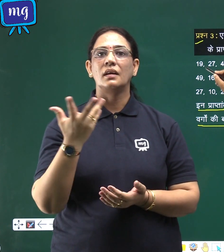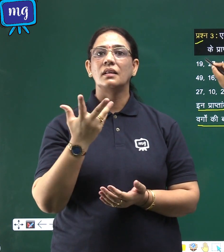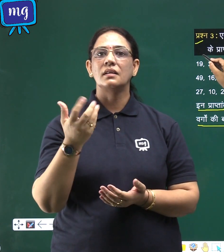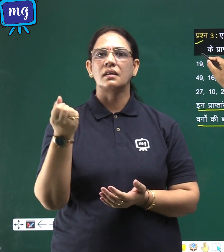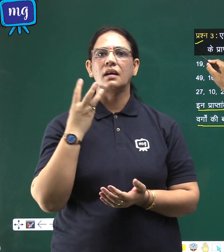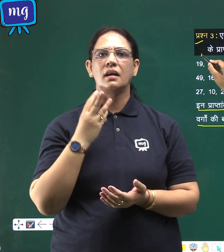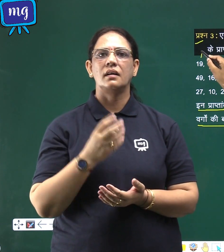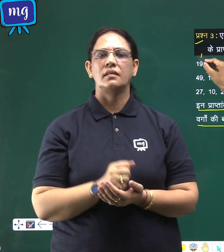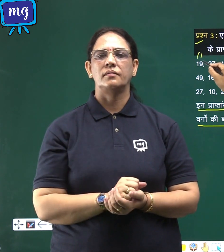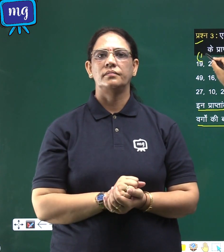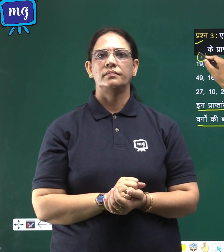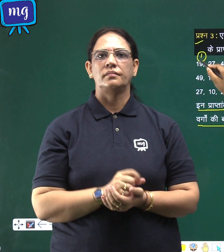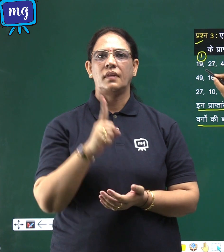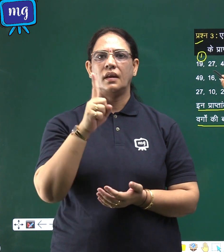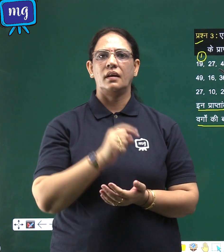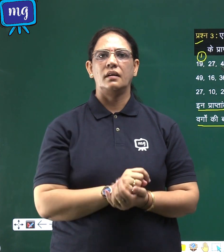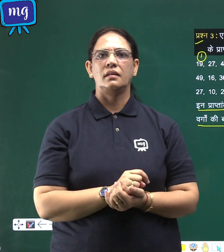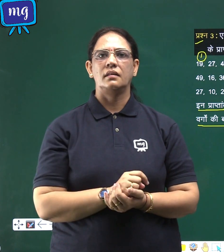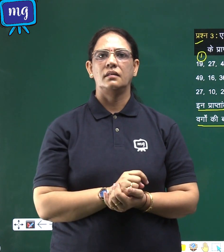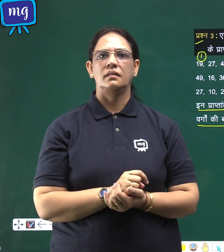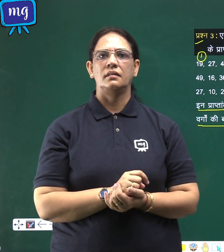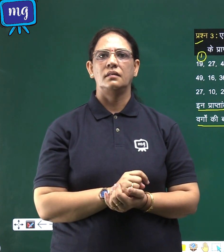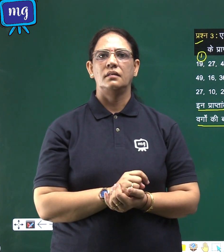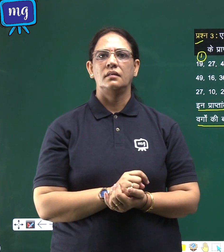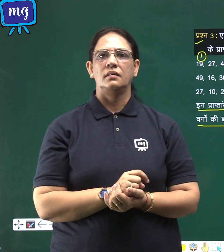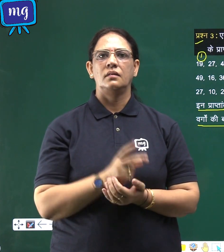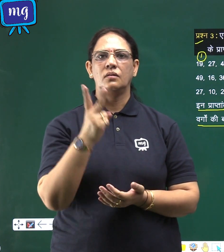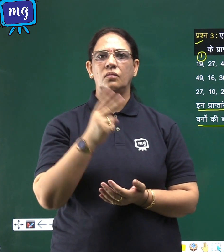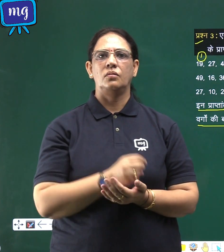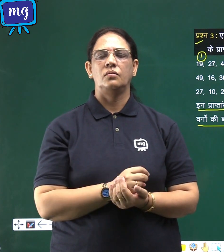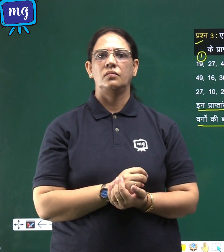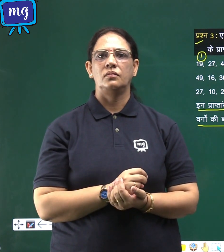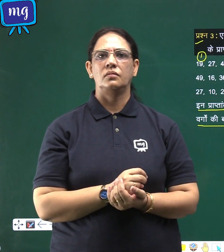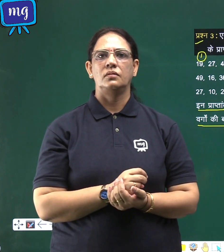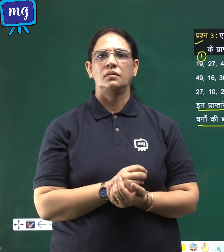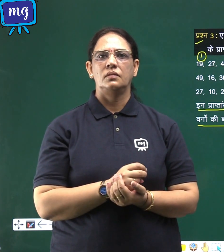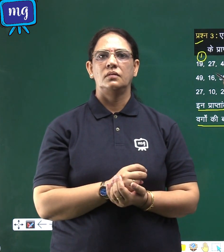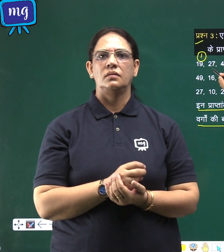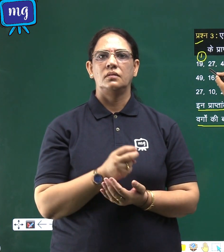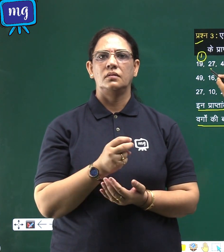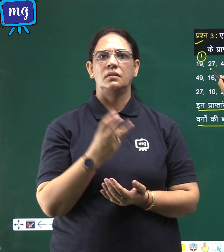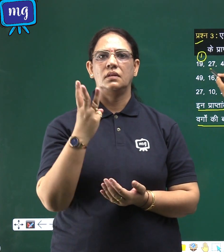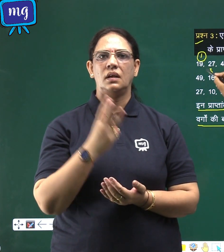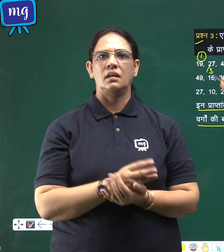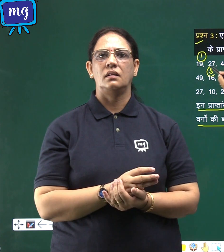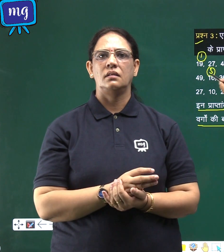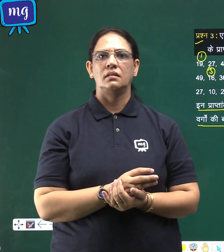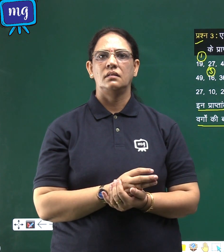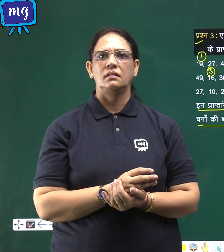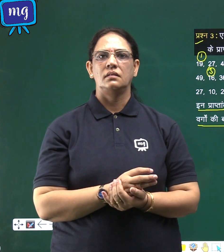एक दो तीन